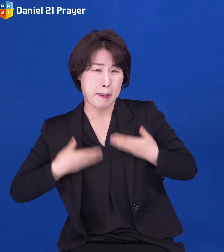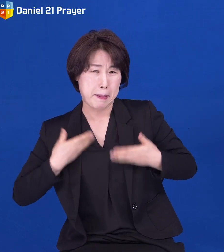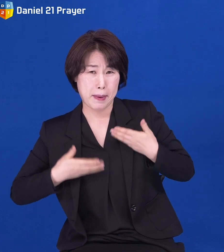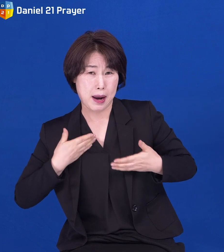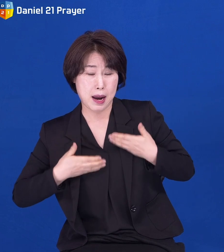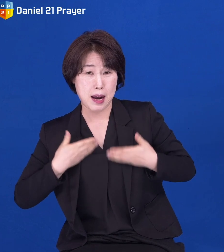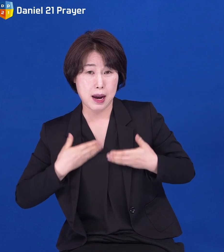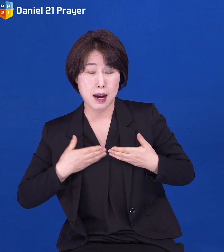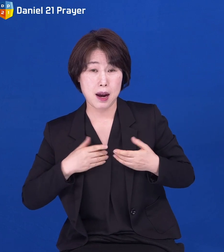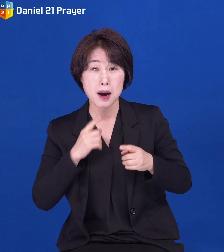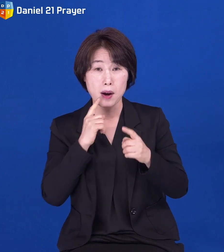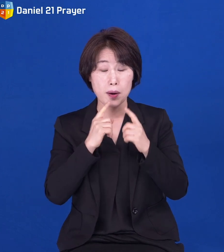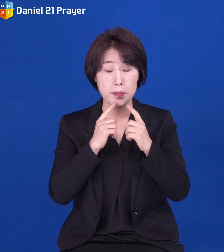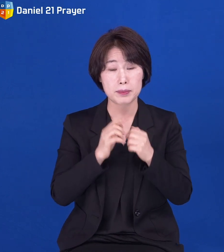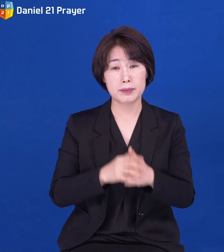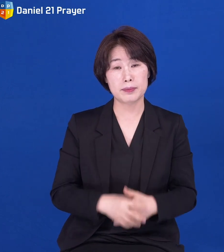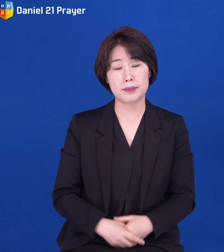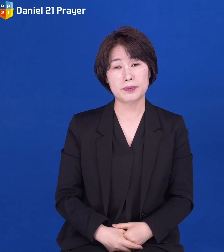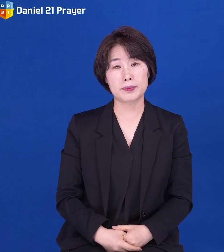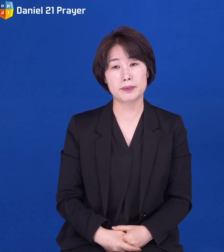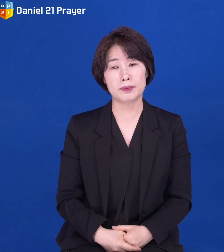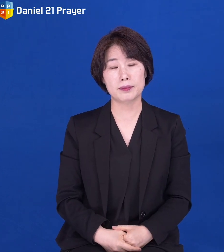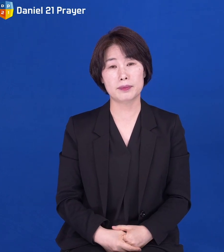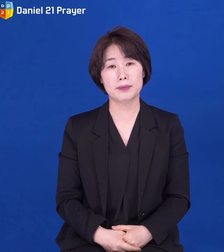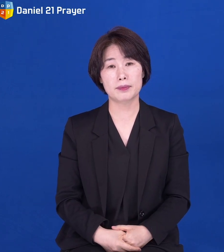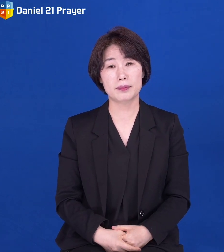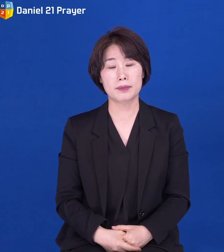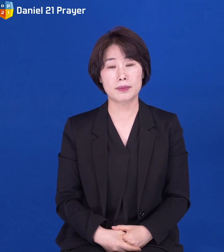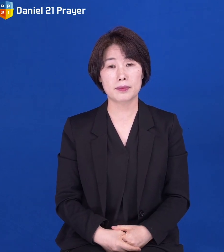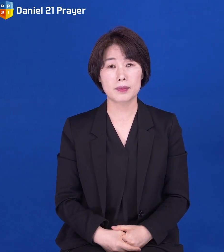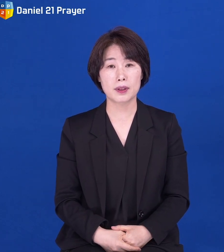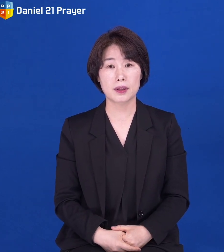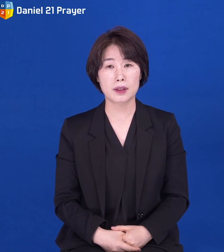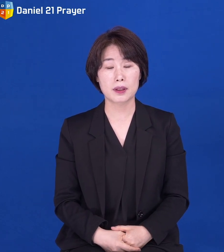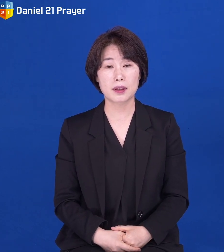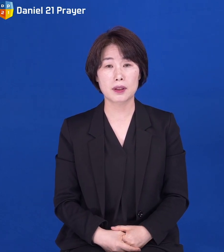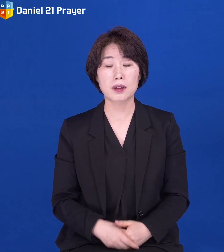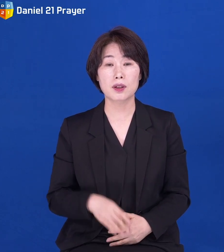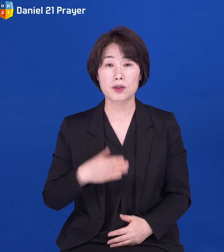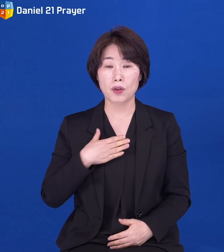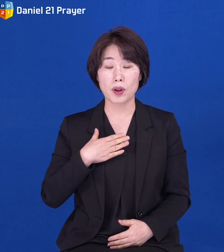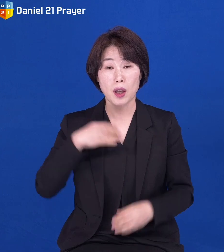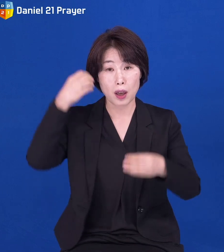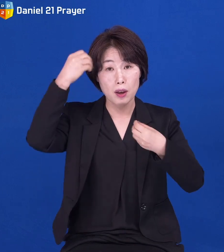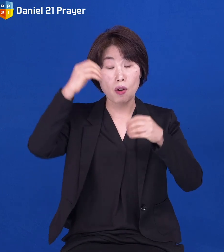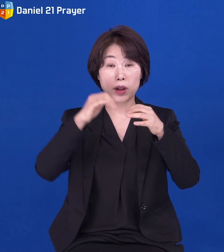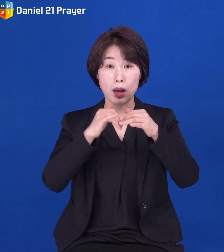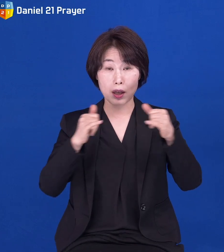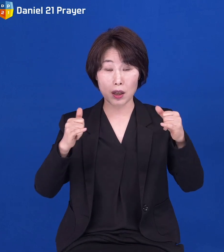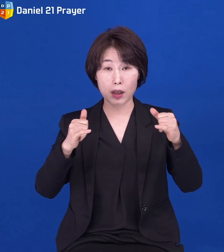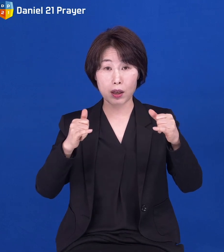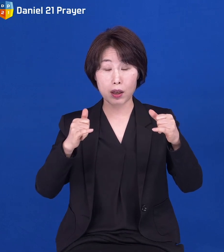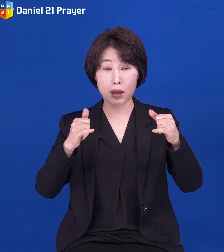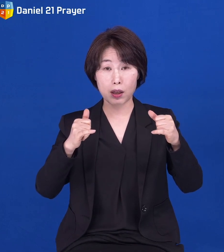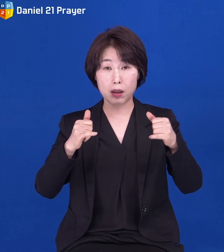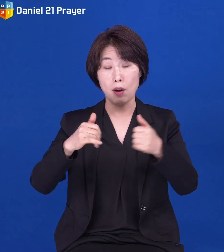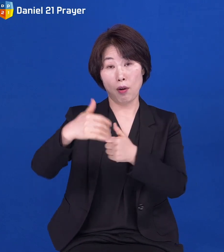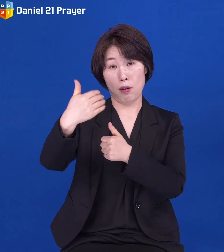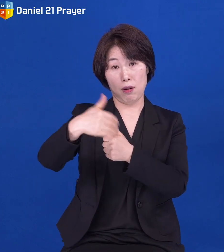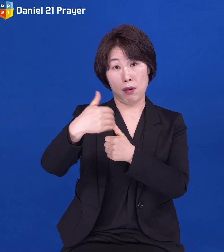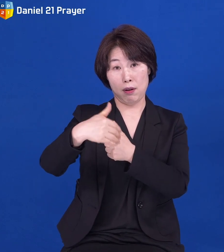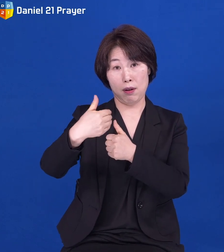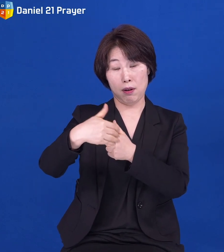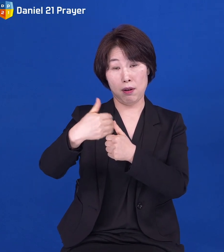막 하다가 갑자기 저한테 연예인을 좀 해볼 생각이 없냐는 제의를 계속 하시는